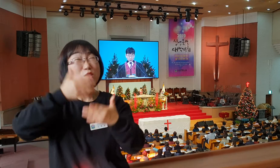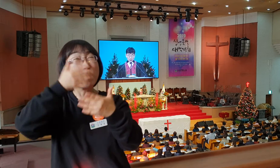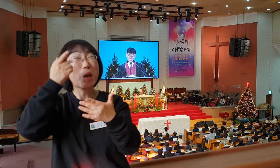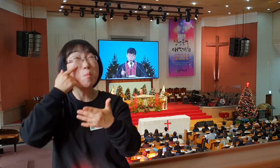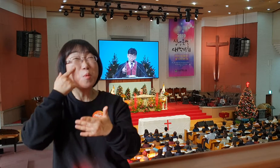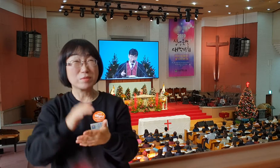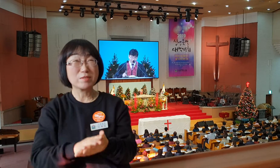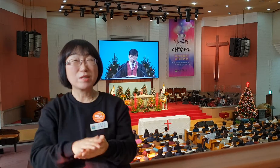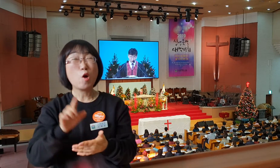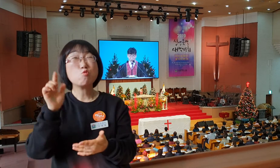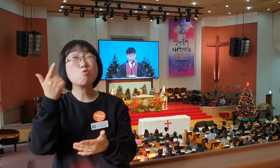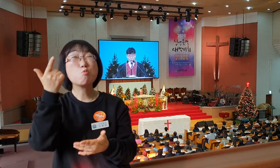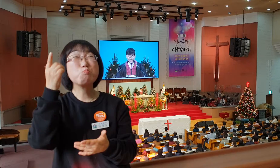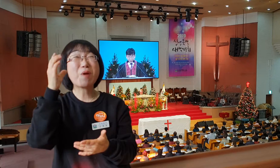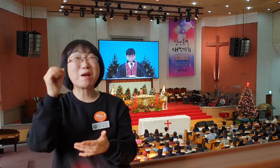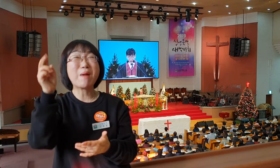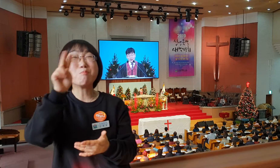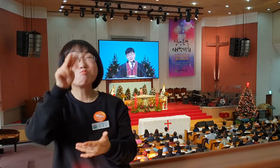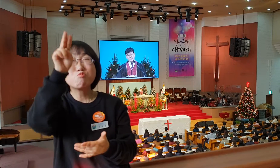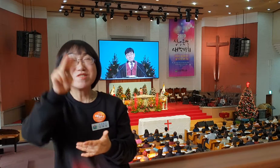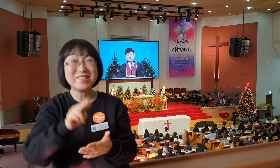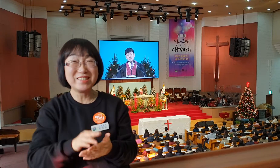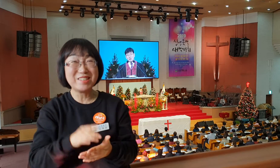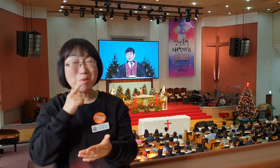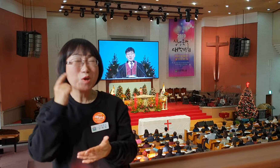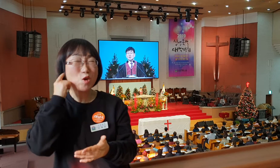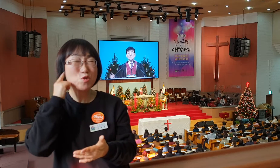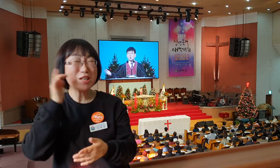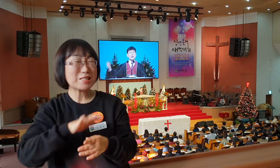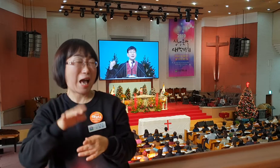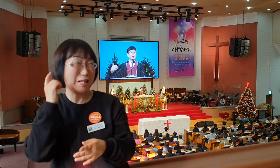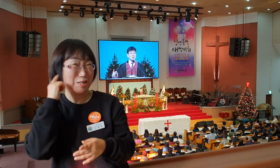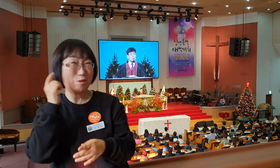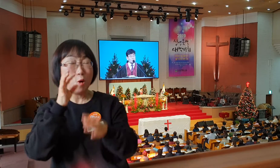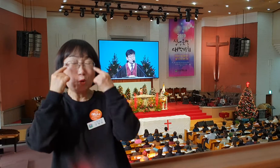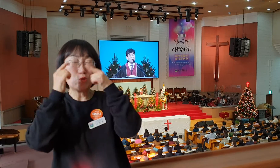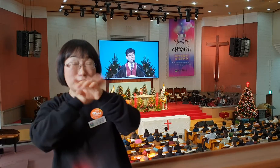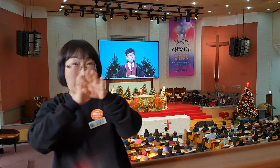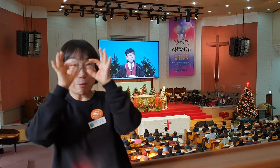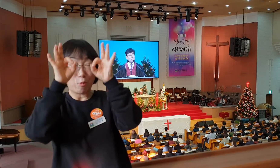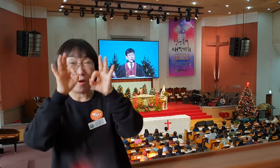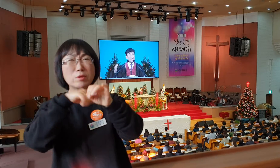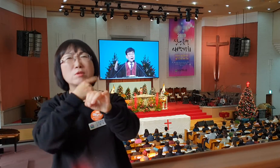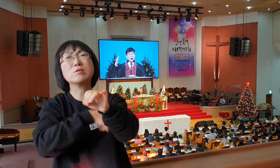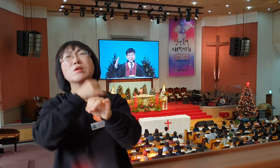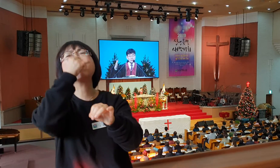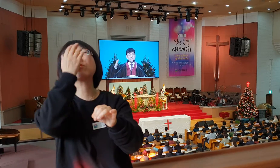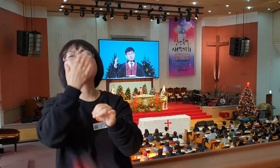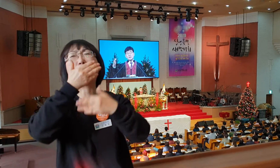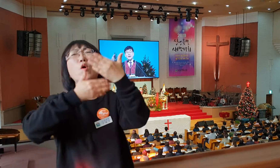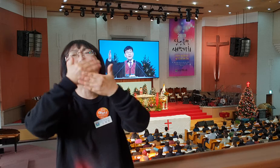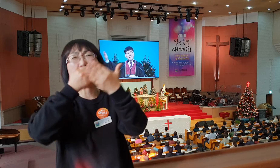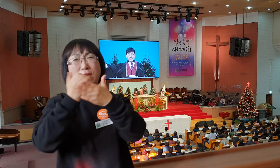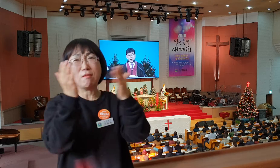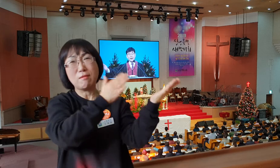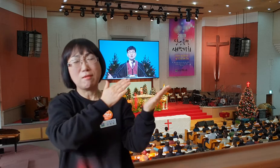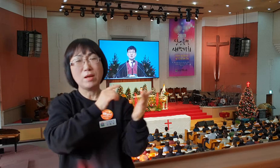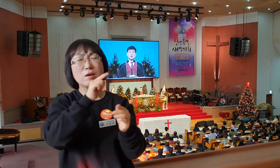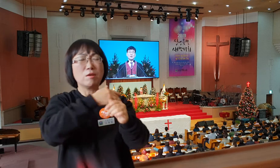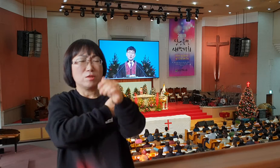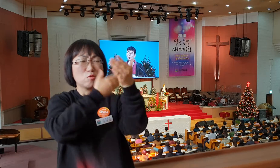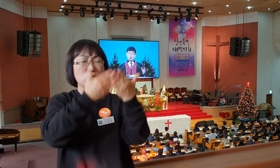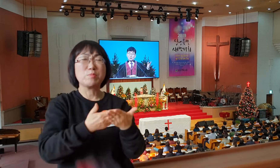얼마들어요 600만불들 600만불들 그냥 그정도 나에게 능력 주시면 내가 하나님 말해서 세길들을